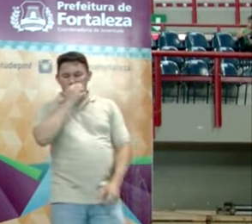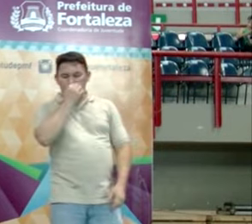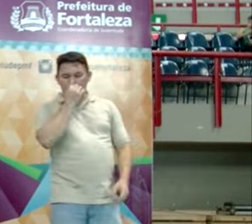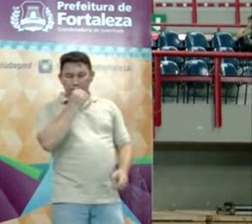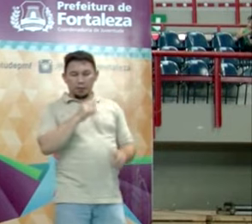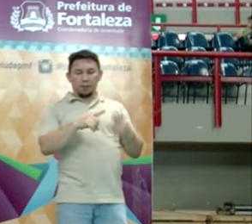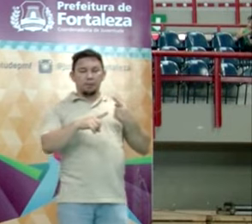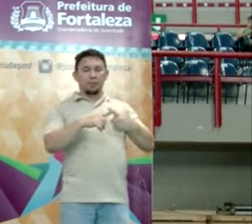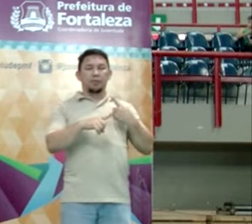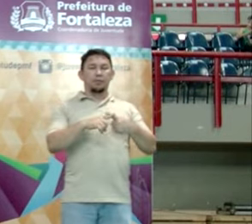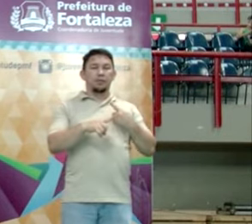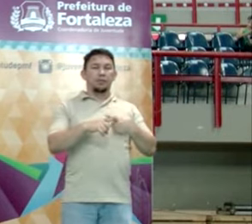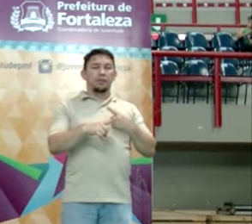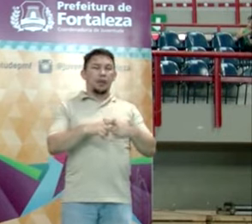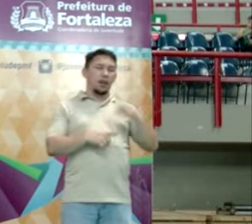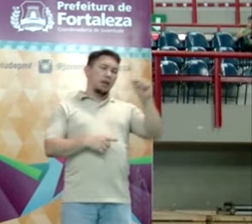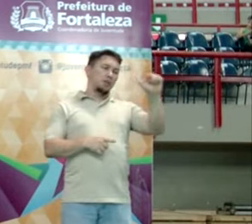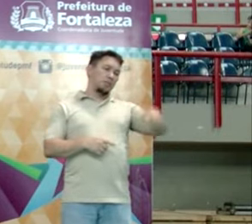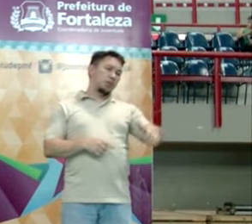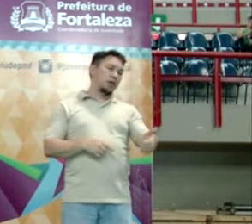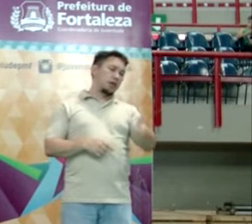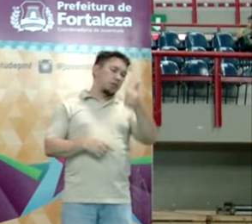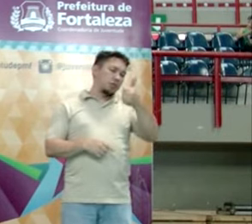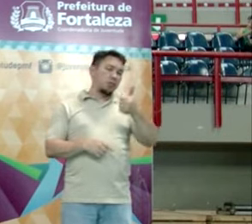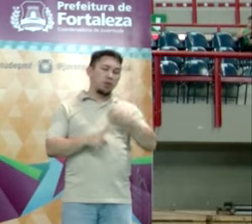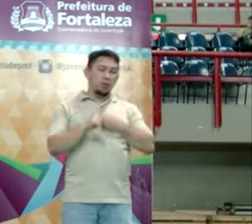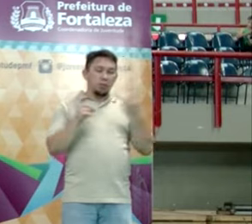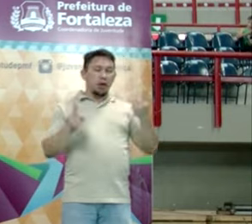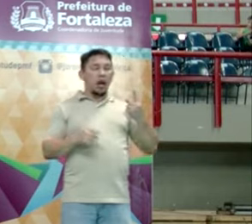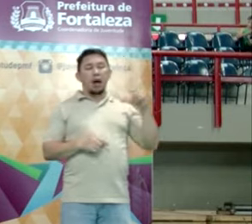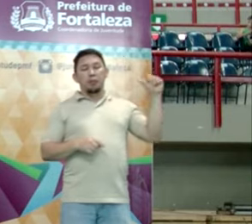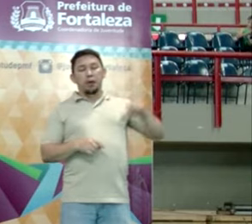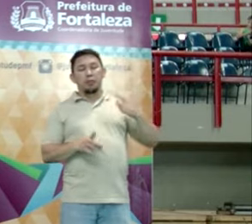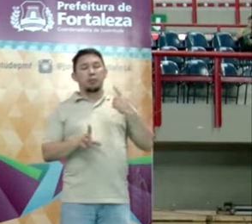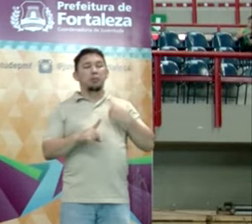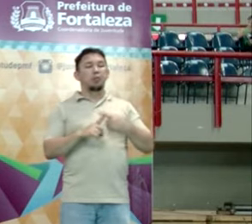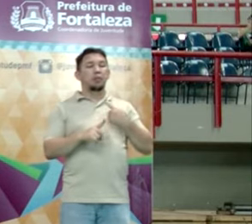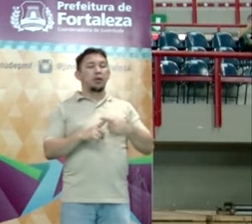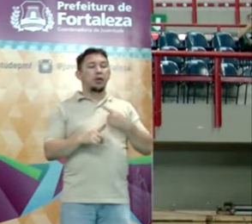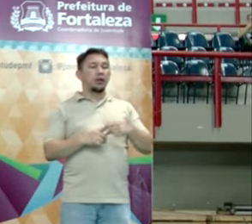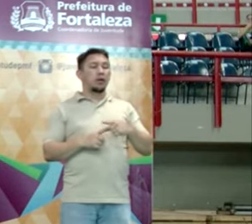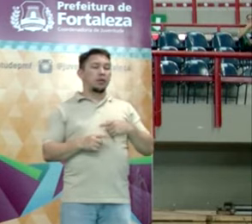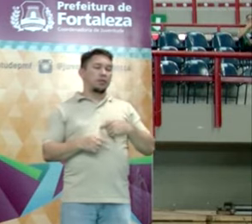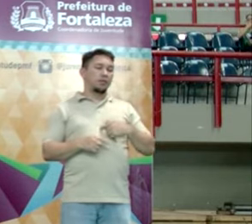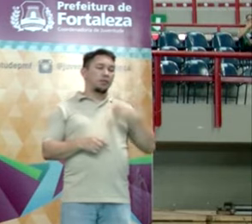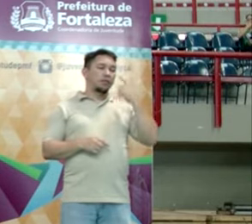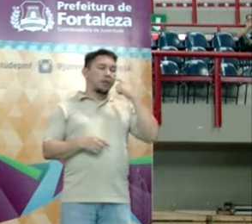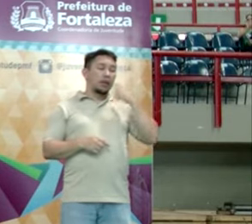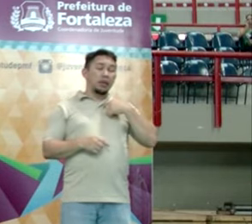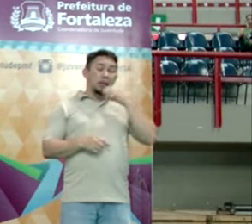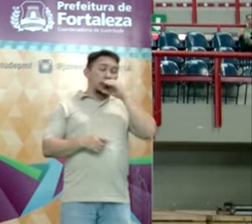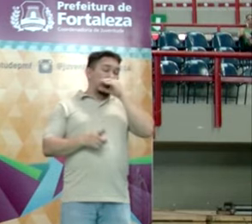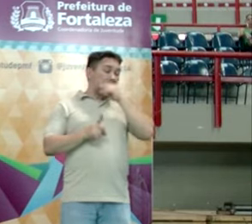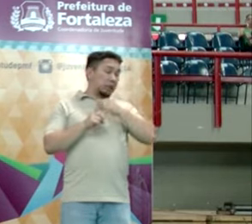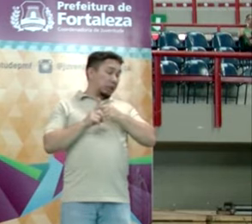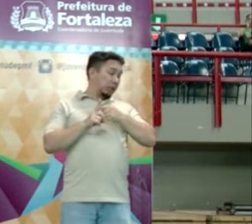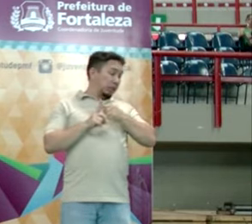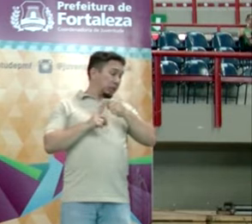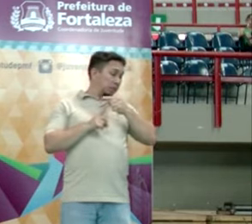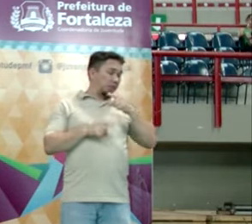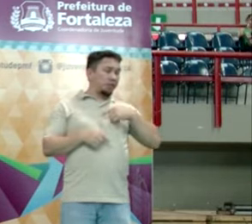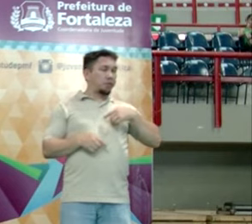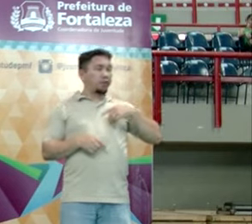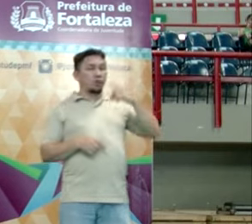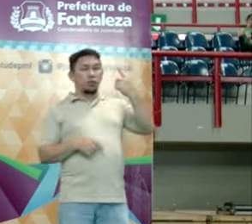Certo? Porque ela é mais barata, tudo bem, mas ela é a pior porque ela elimina muita energia térmica. Você pode